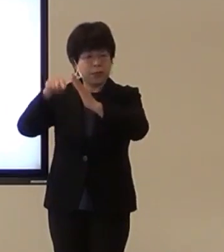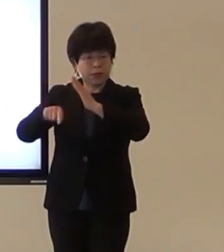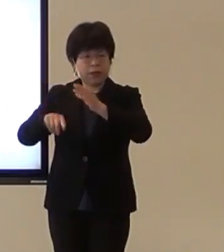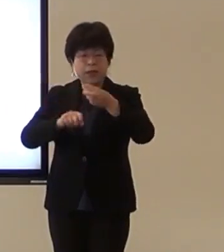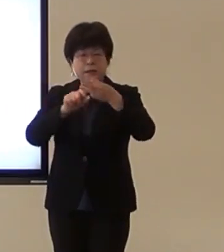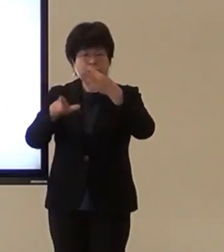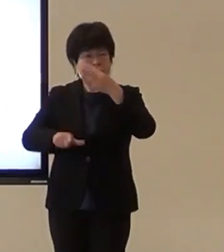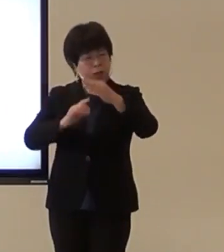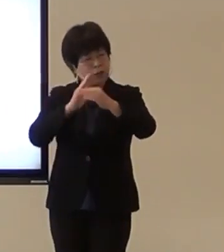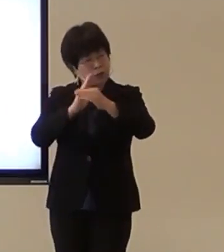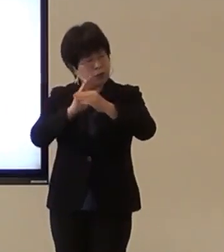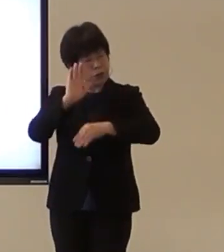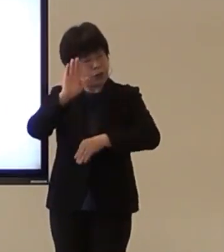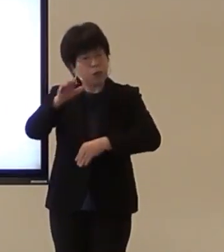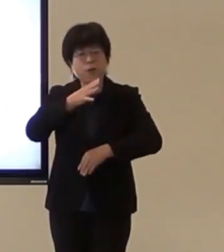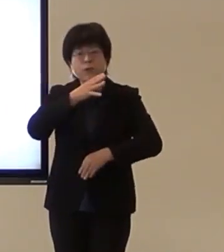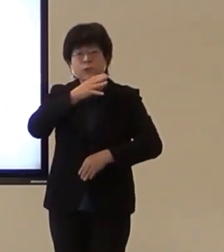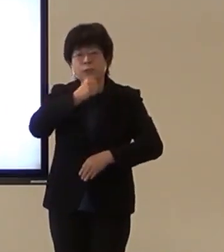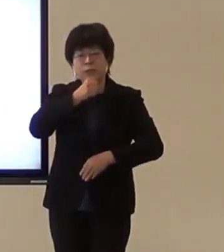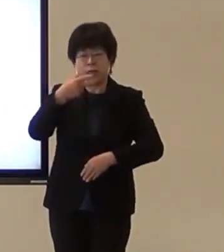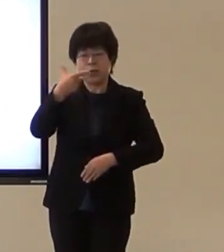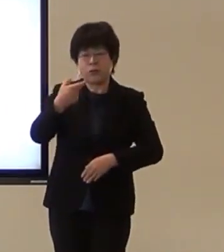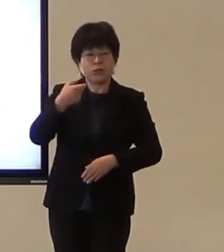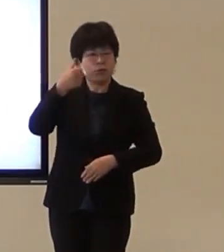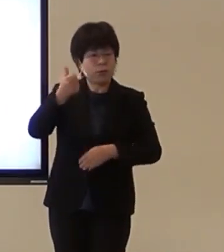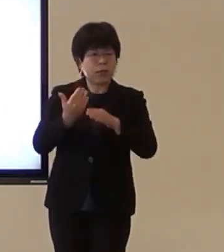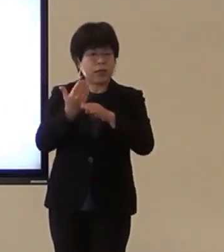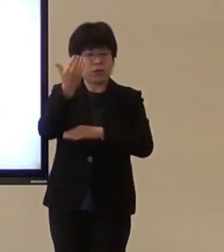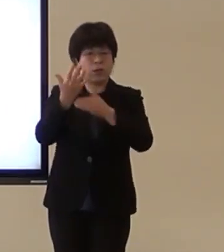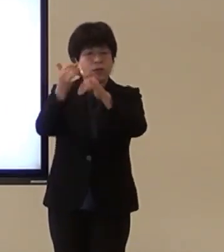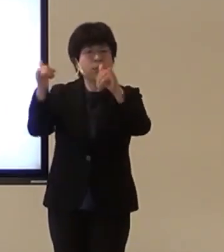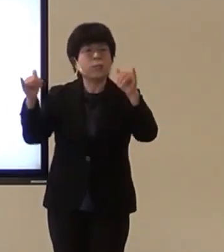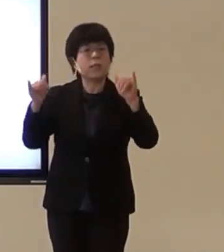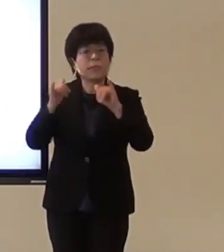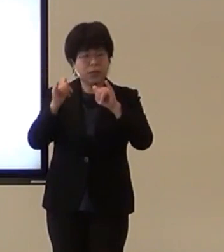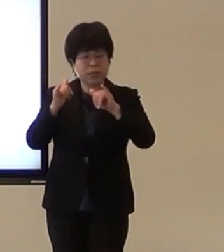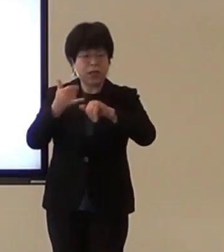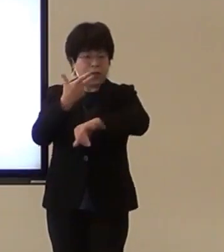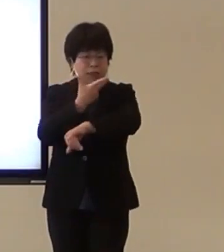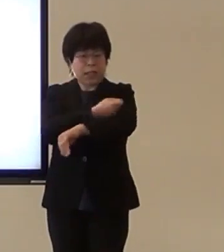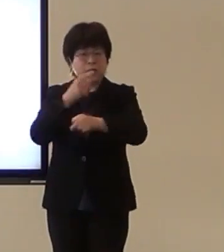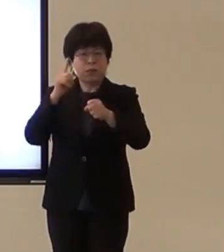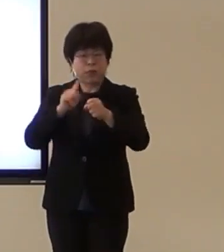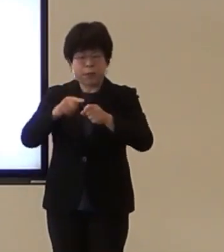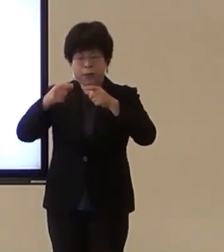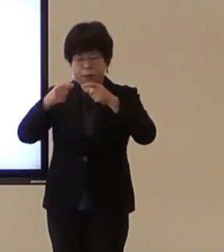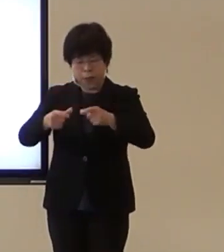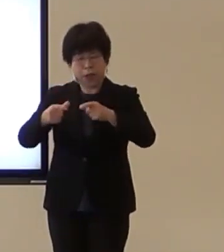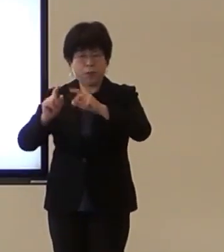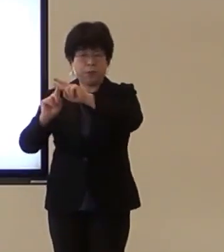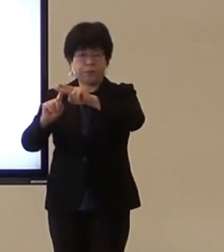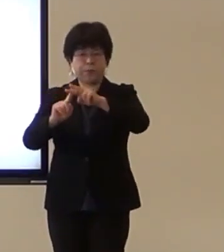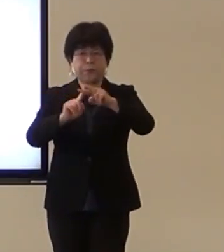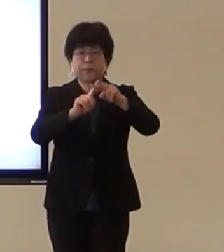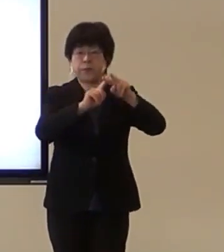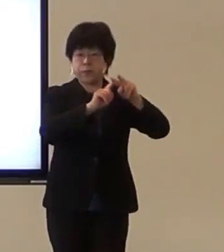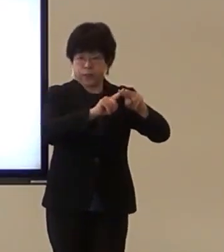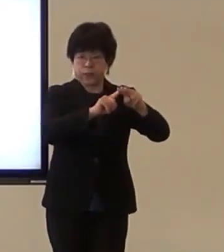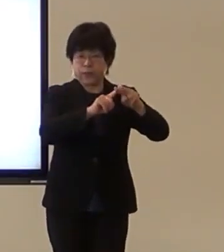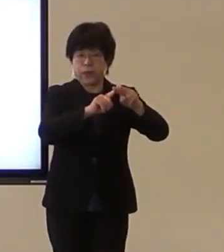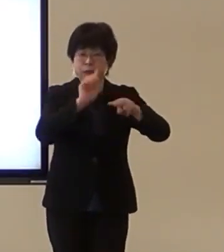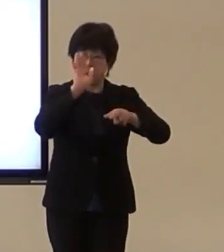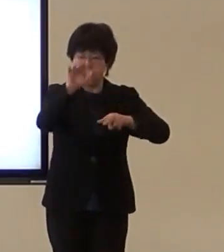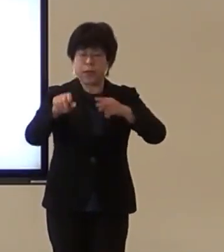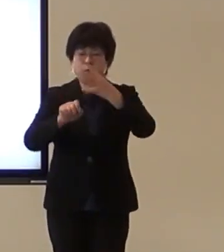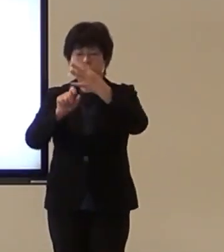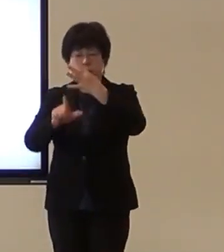降に65歳以上の高齢者の方へクーポン券等を発送し、4月上旬からの